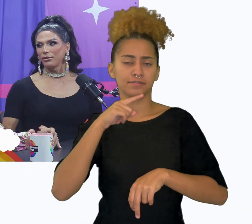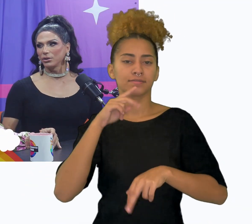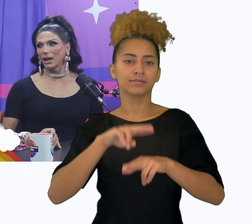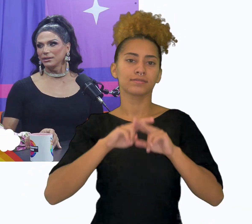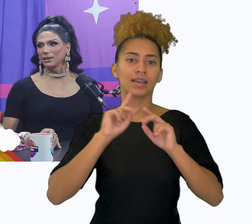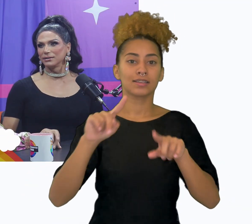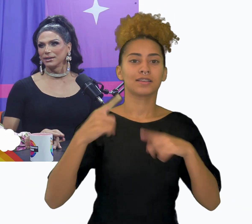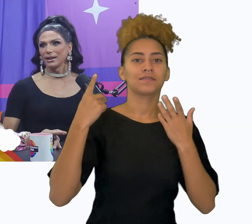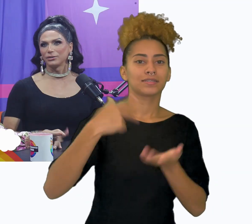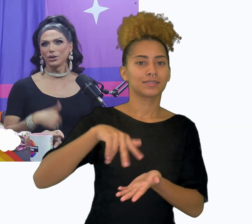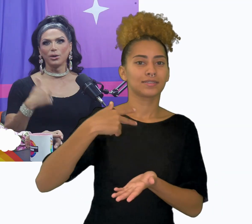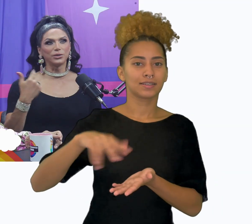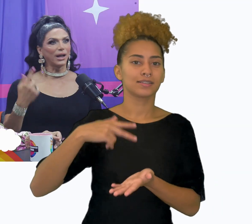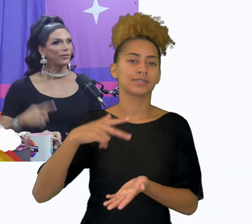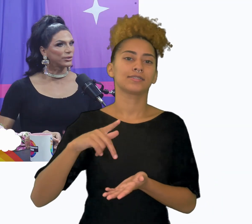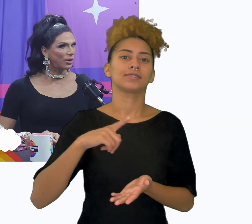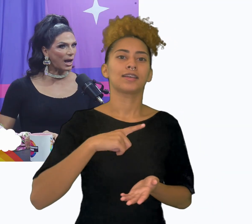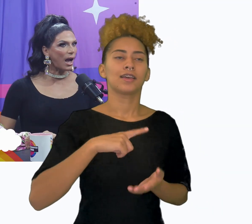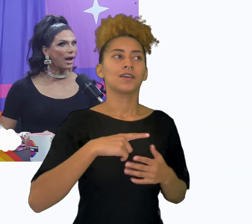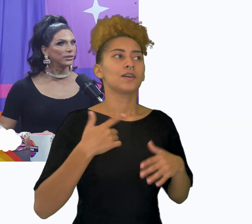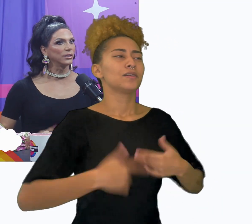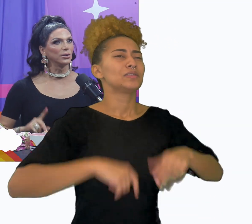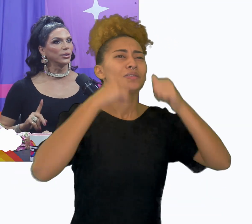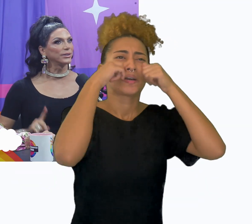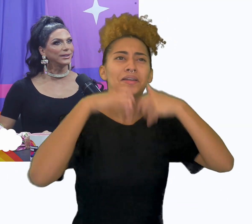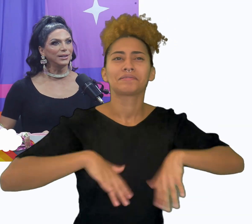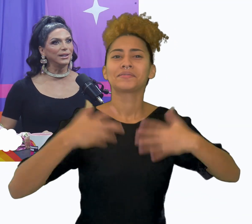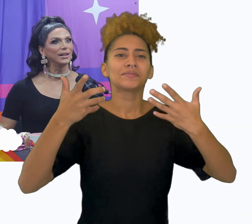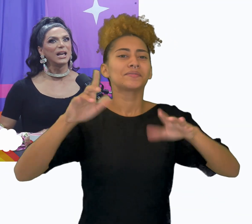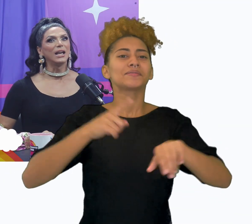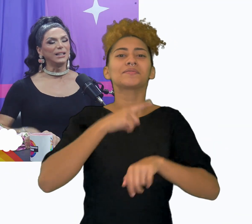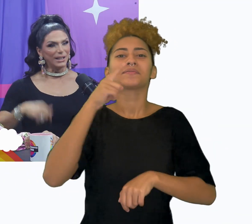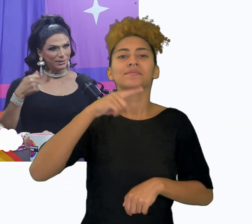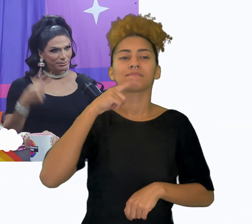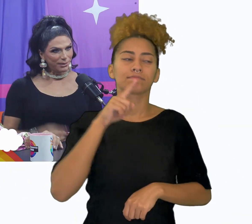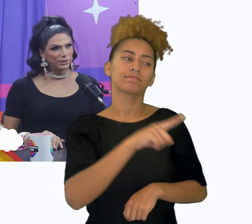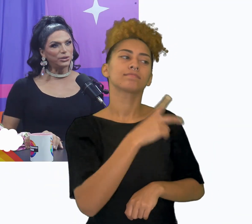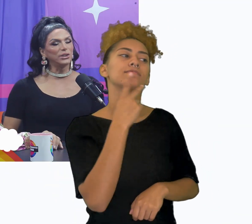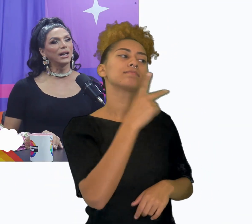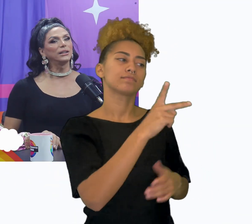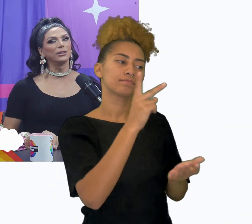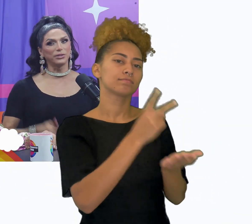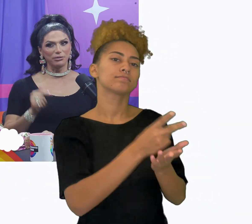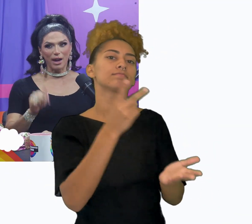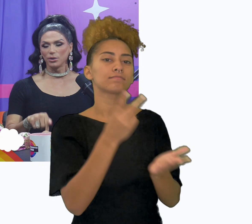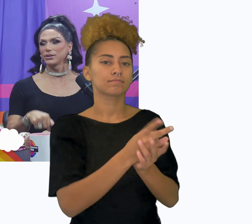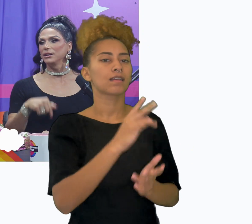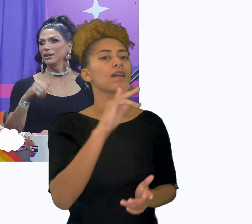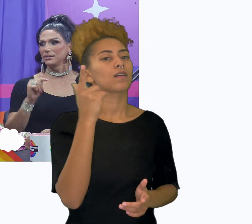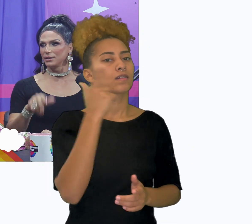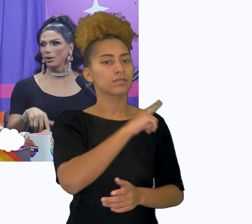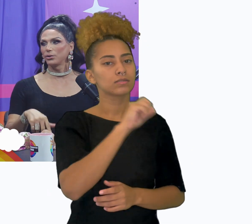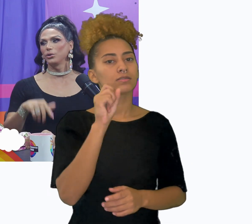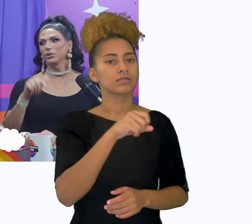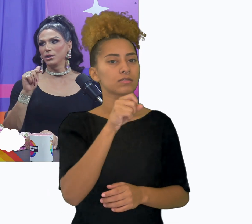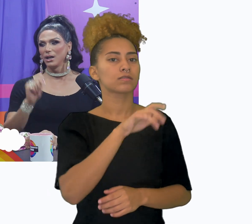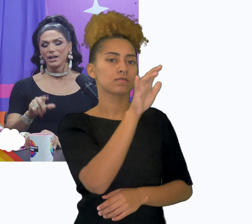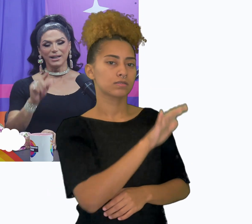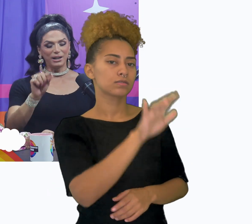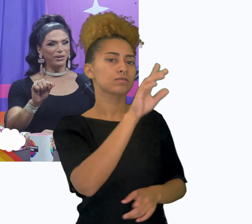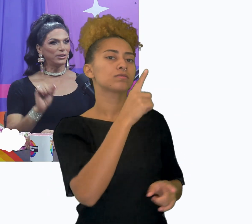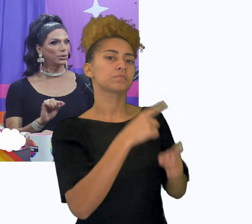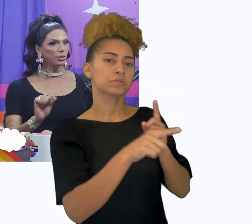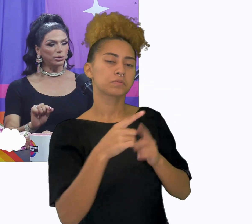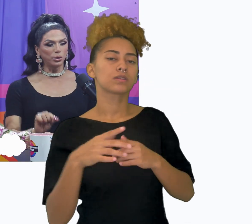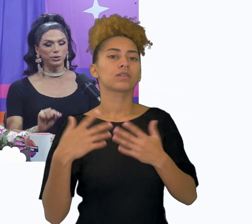tive o desafio da dança, né? Chegava a chorar, dizendo que não conseguia. E ele mantinha a ideia, você vai conseguir, esse não é o seu estilo.